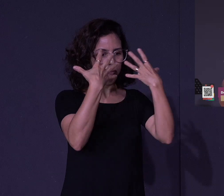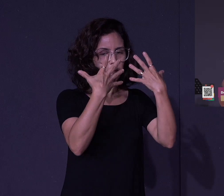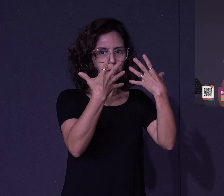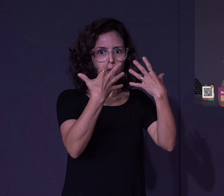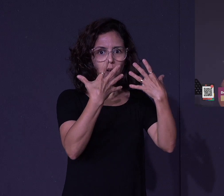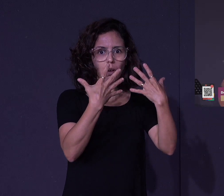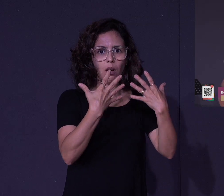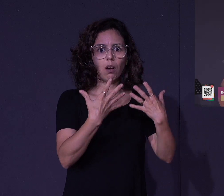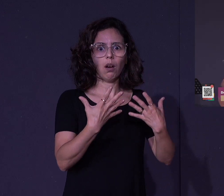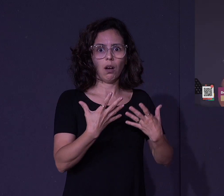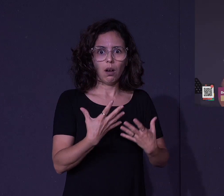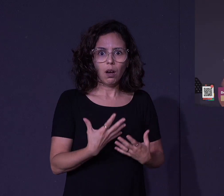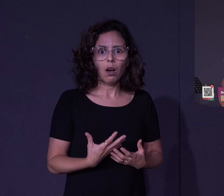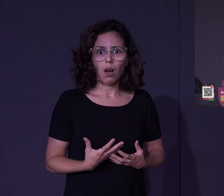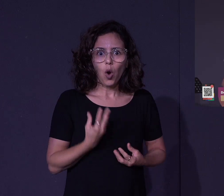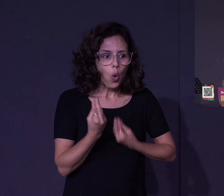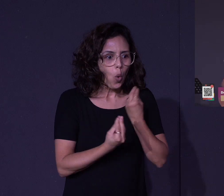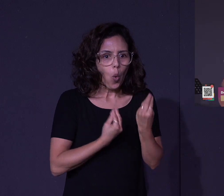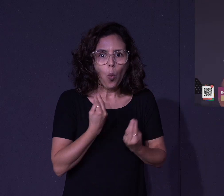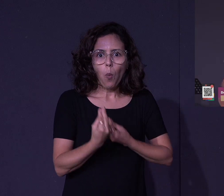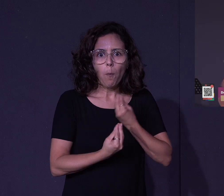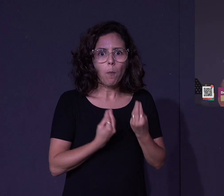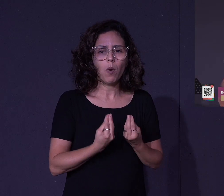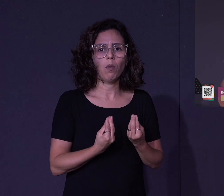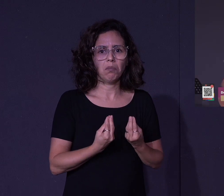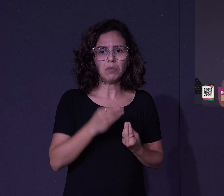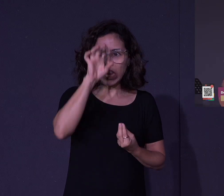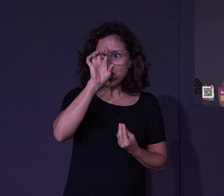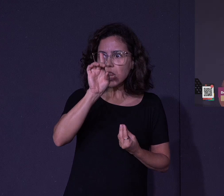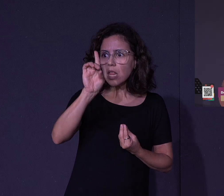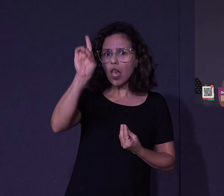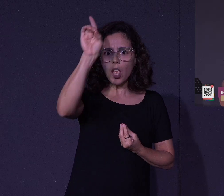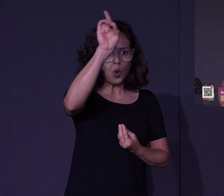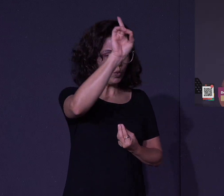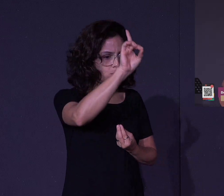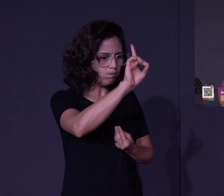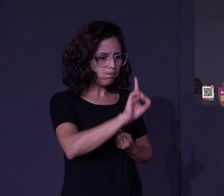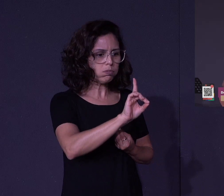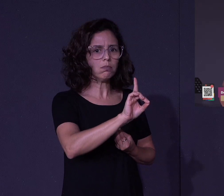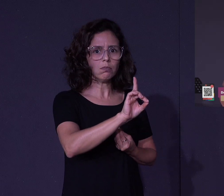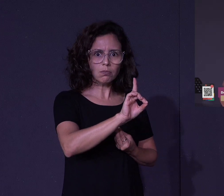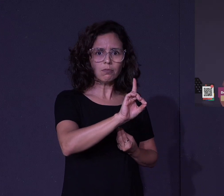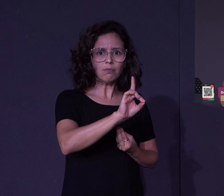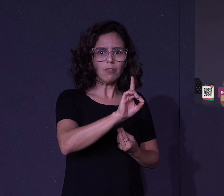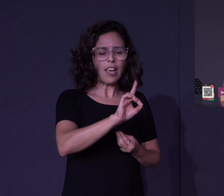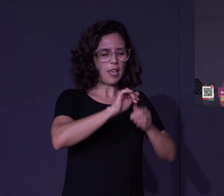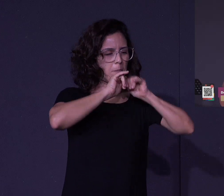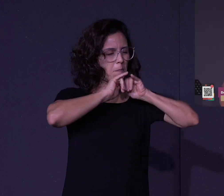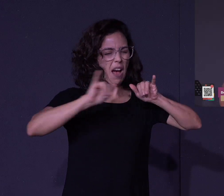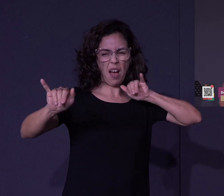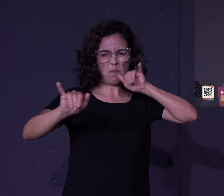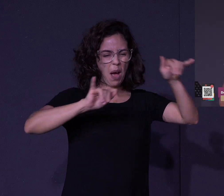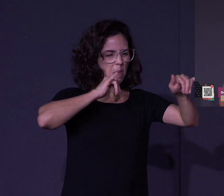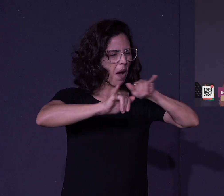eles. Deus interveio em favor do seu povo. Essas notícias sobre Jesus espalharam-se